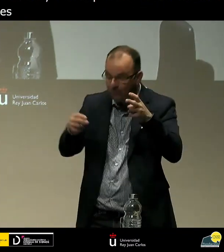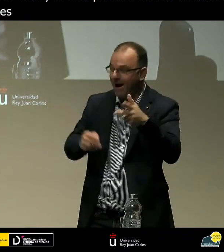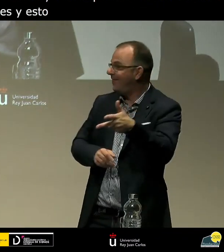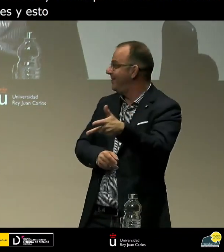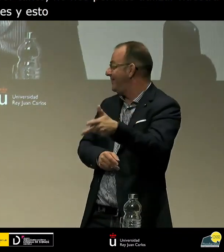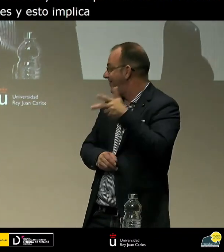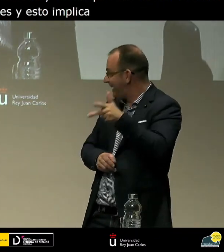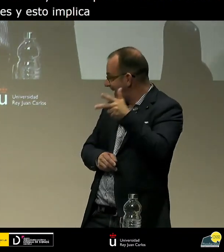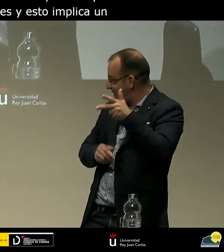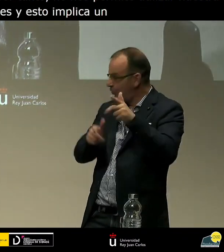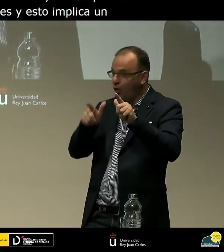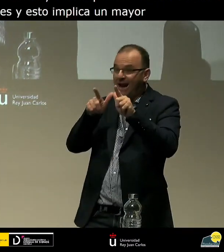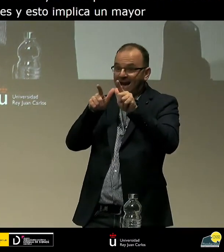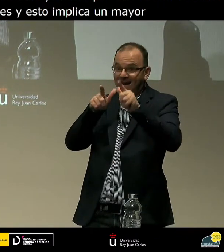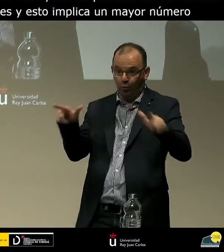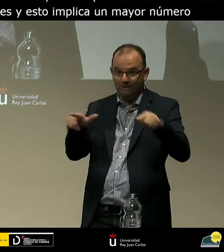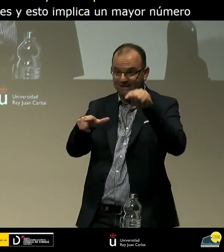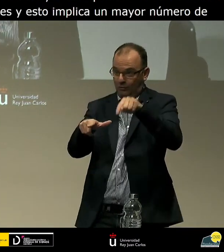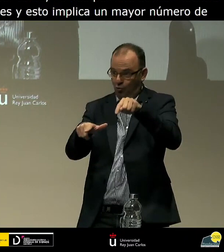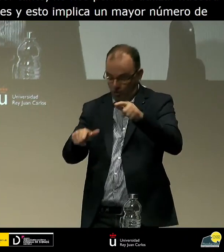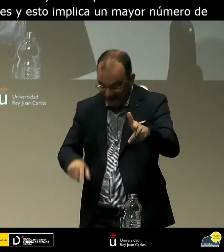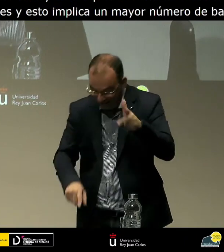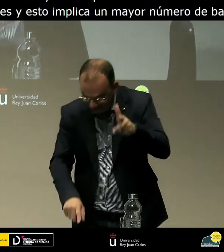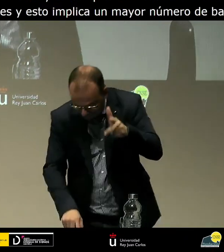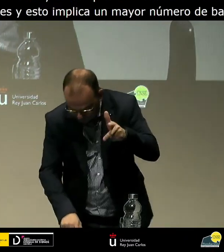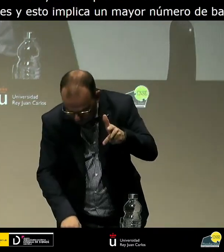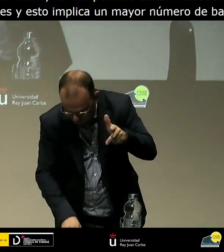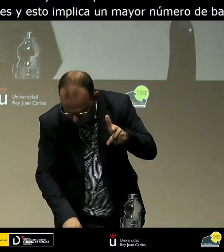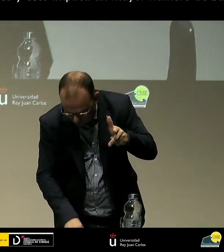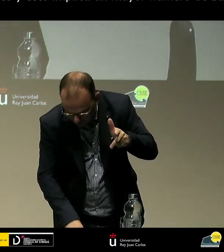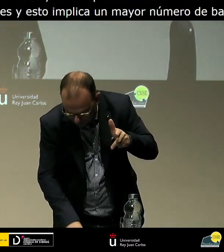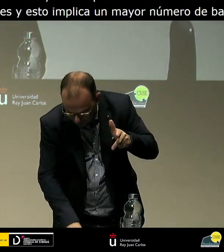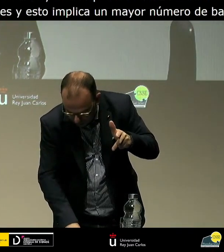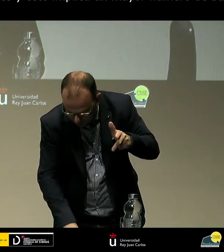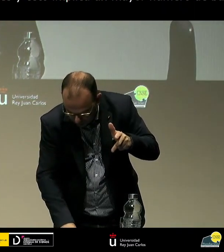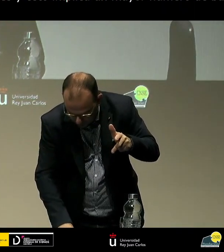Jesús, el tema del derecho lingüístico